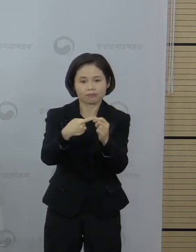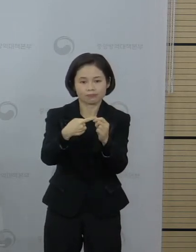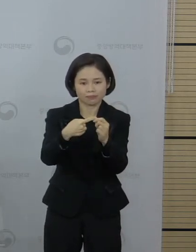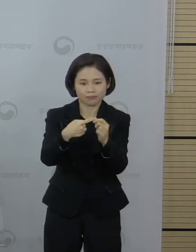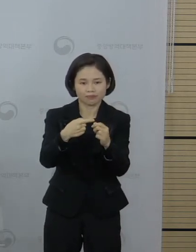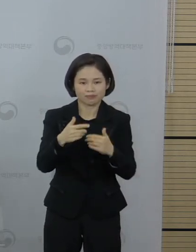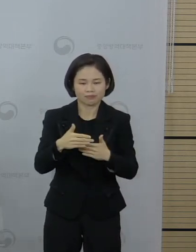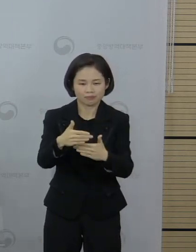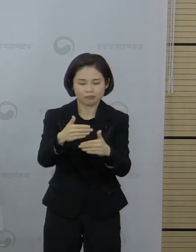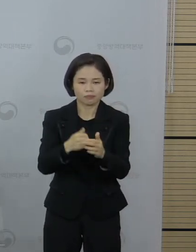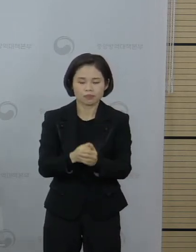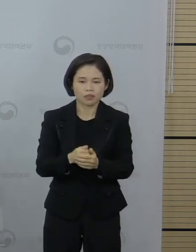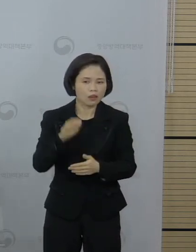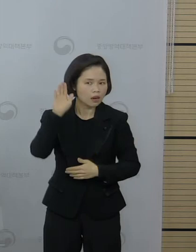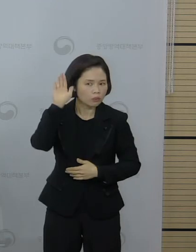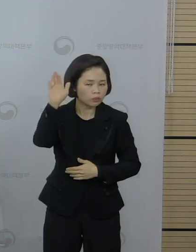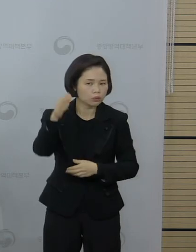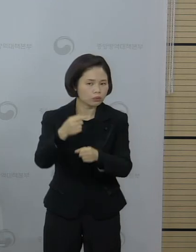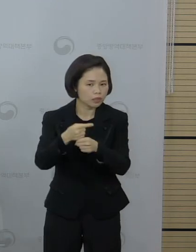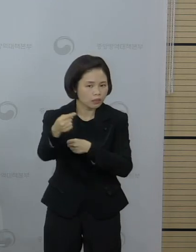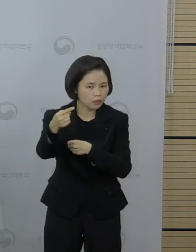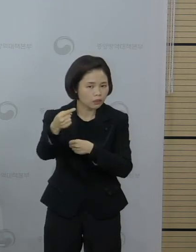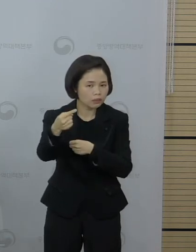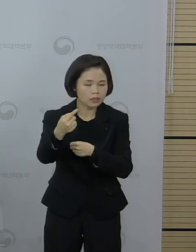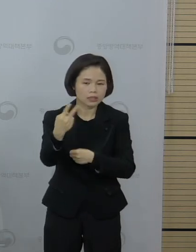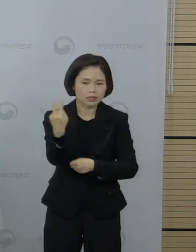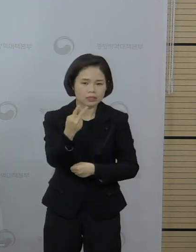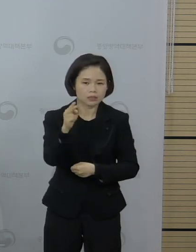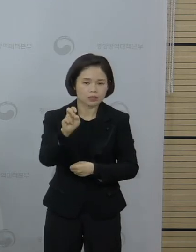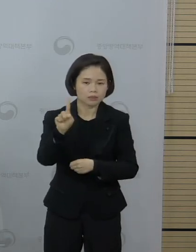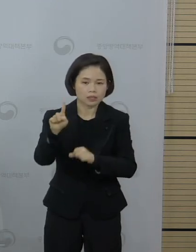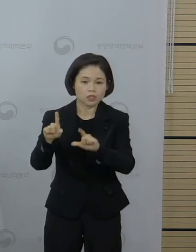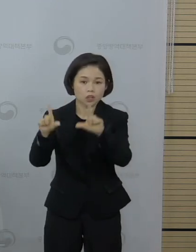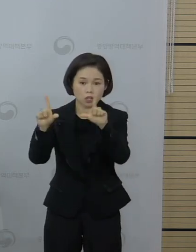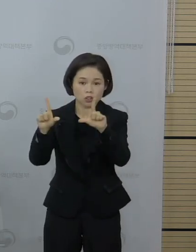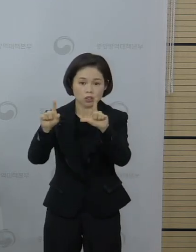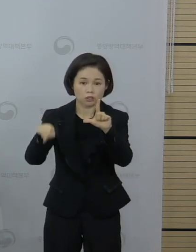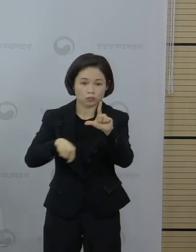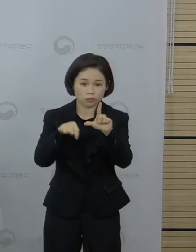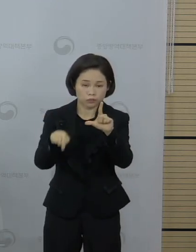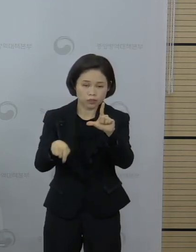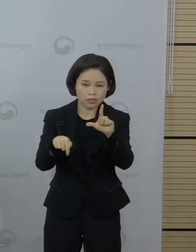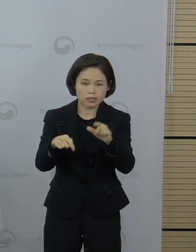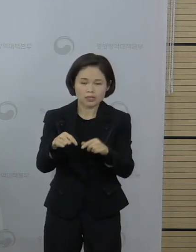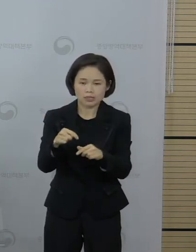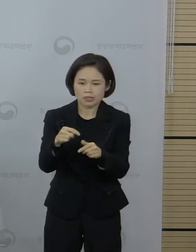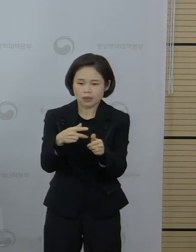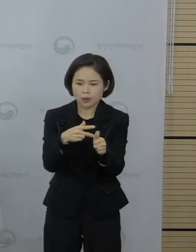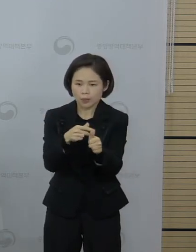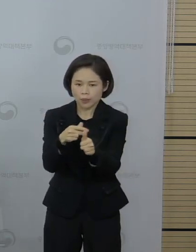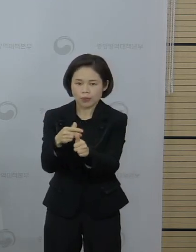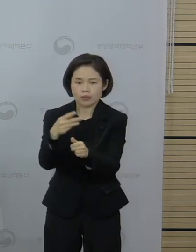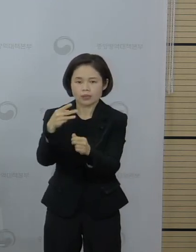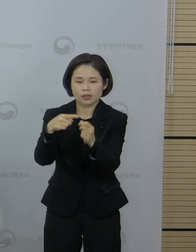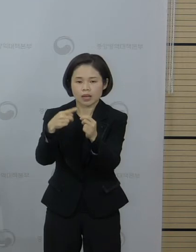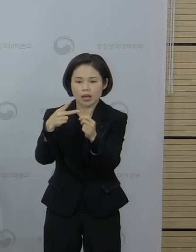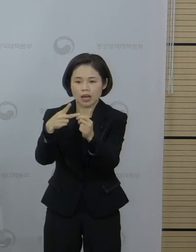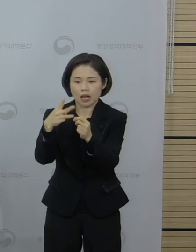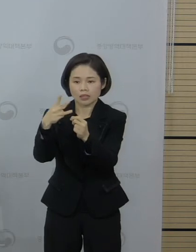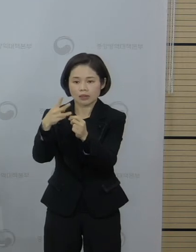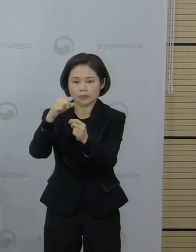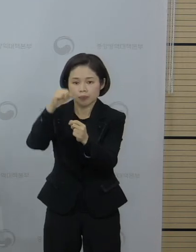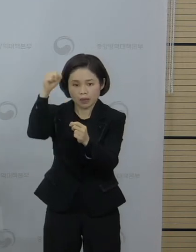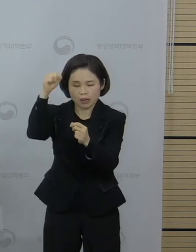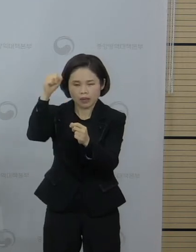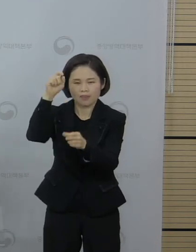향후 내년 중에, 즉 2021년 중에 임상 3상을 완료하는 것을 목표로 진행하고